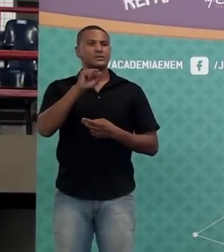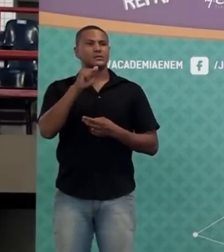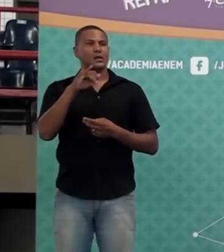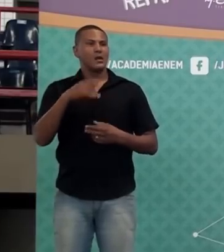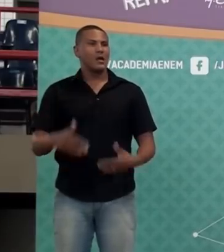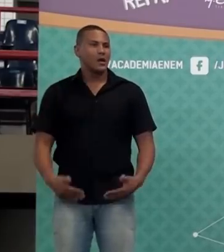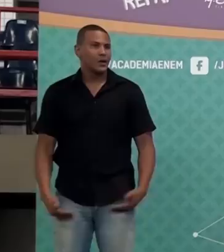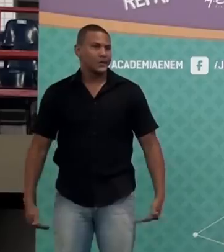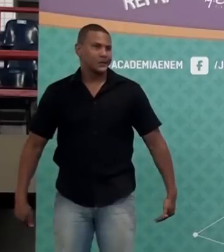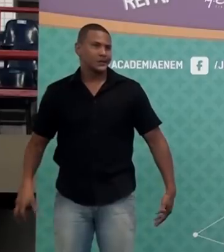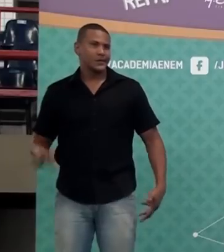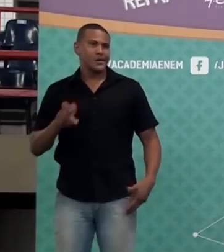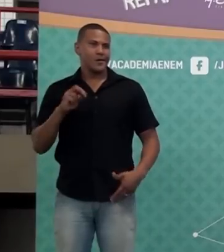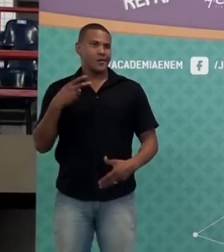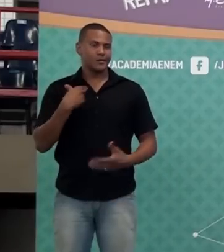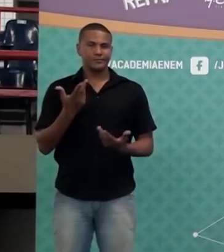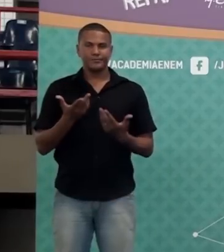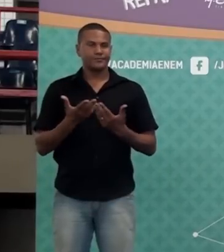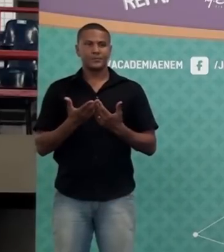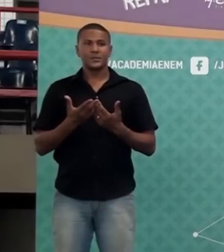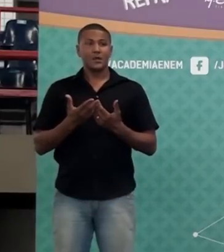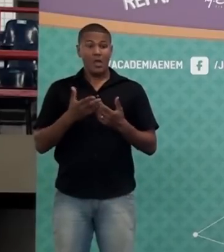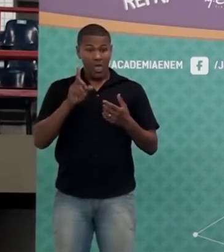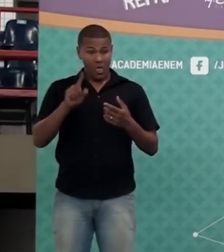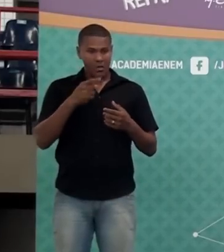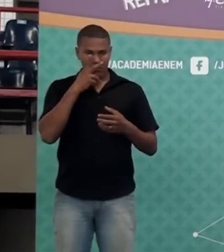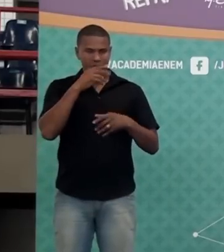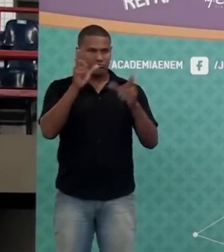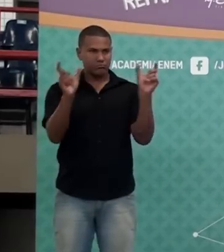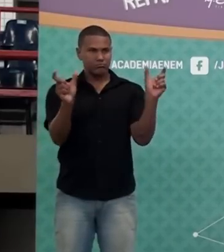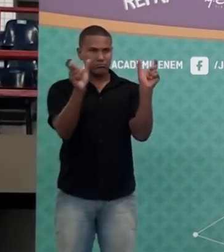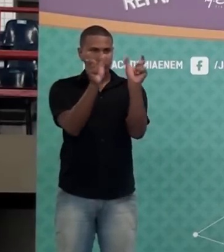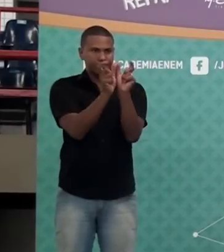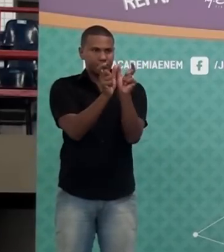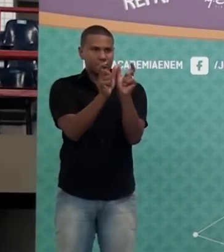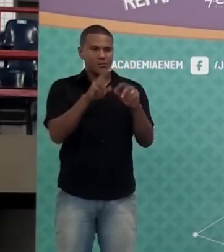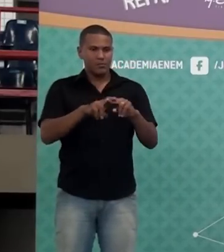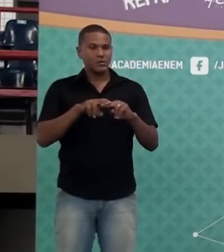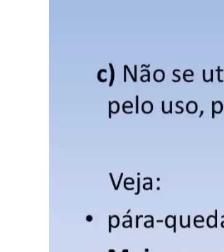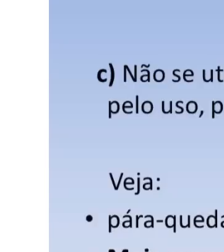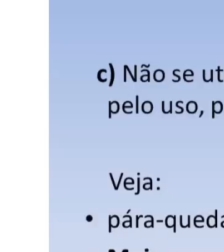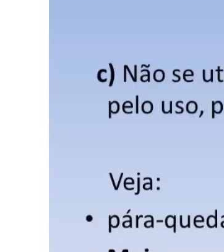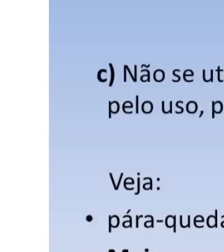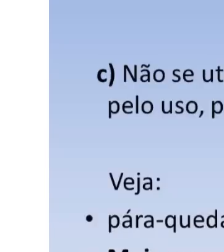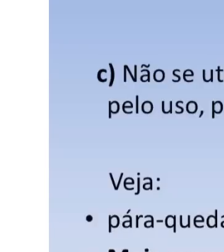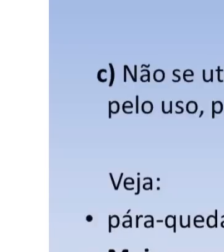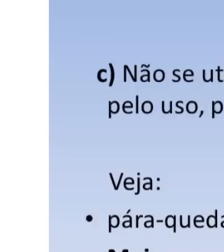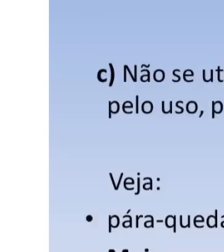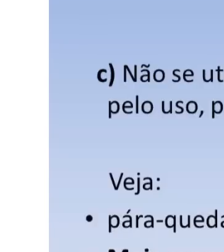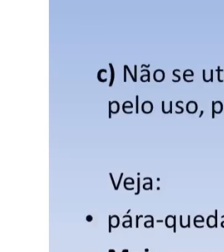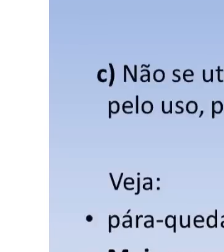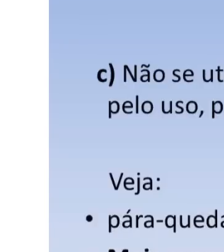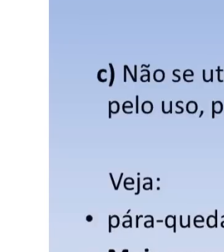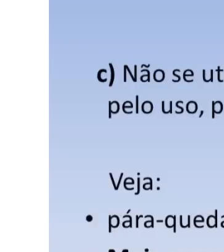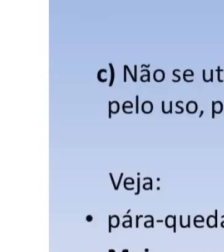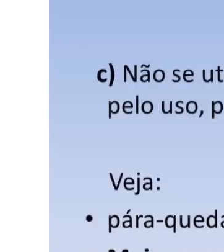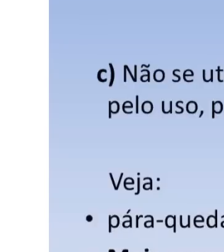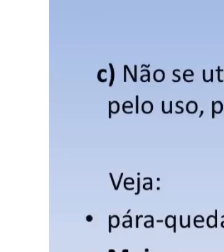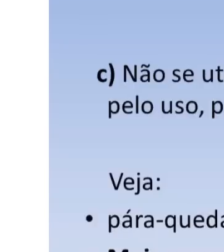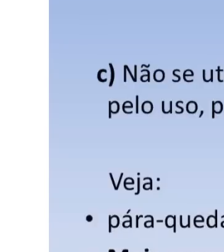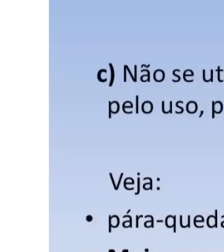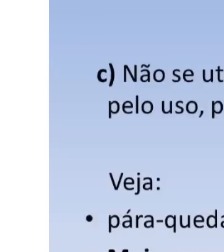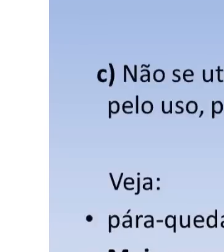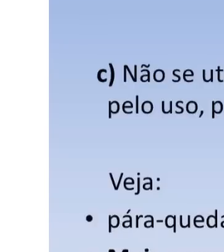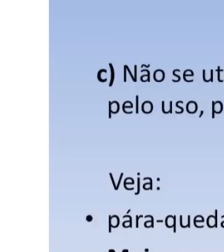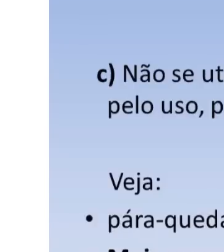palavra formada por justa posição. Então, paraquedas é junto, sem hífen, e a gente explicou lá atrás